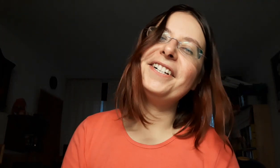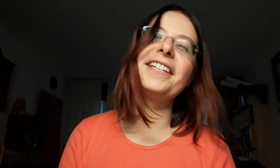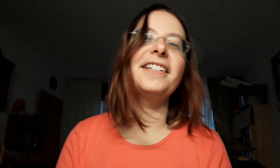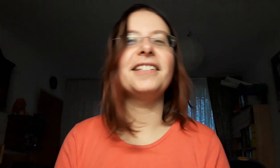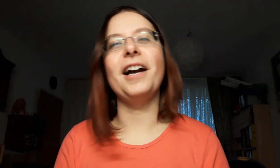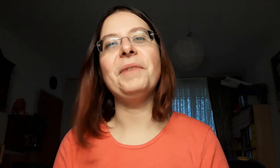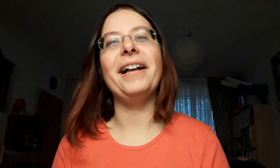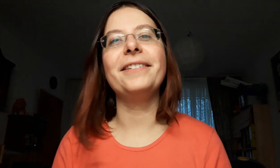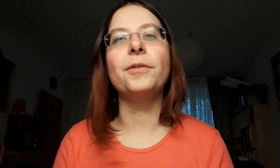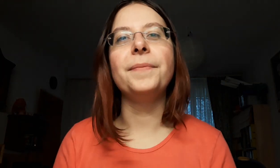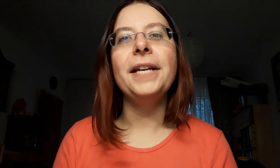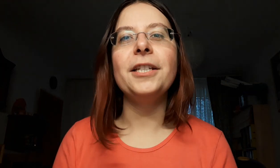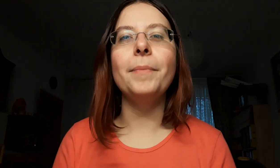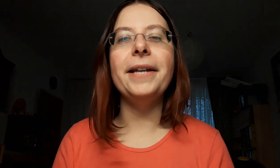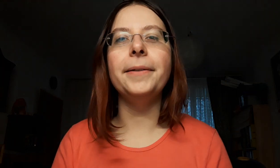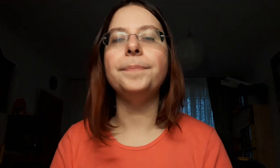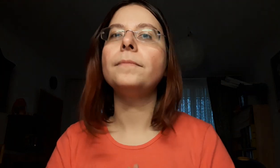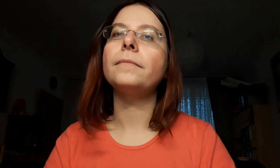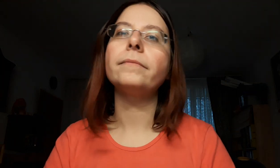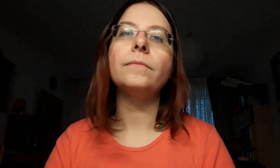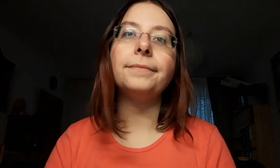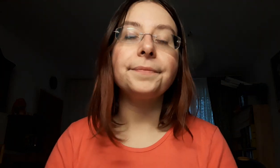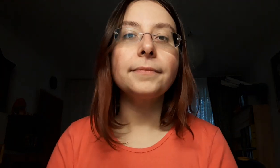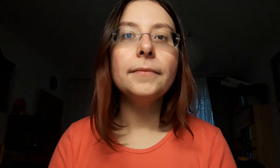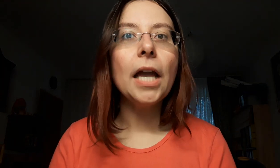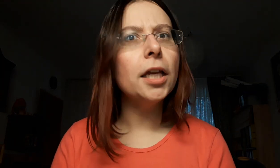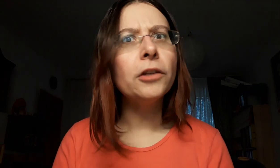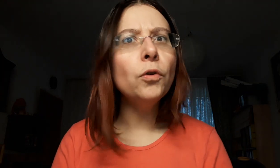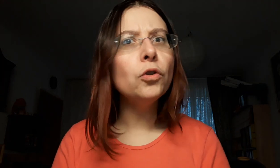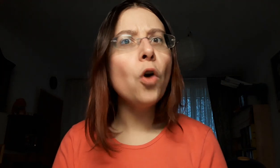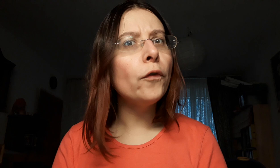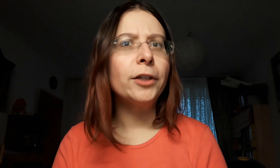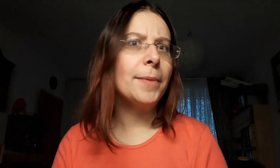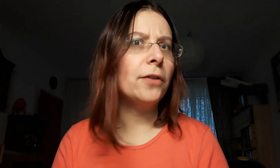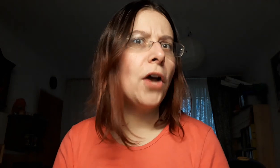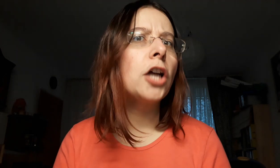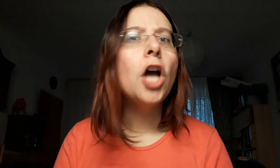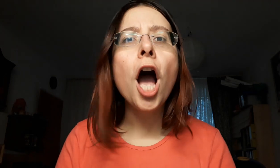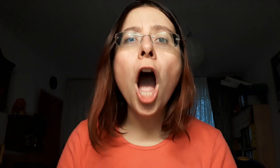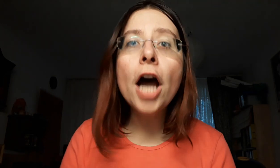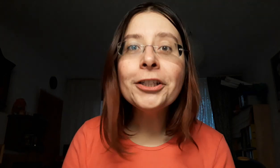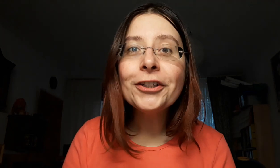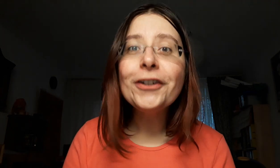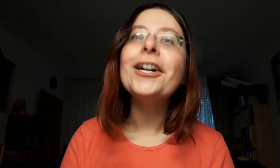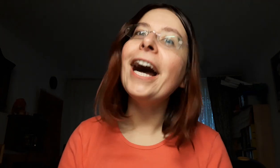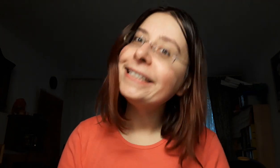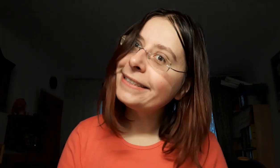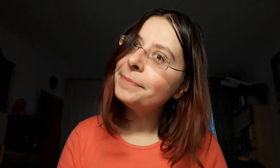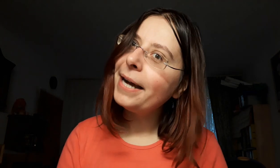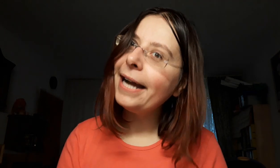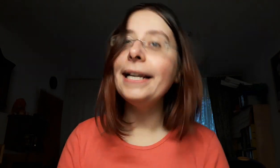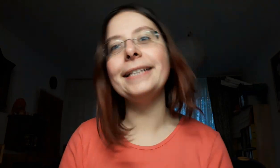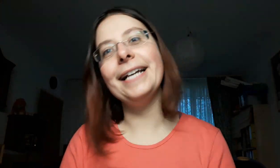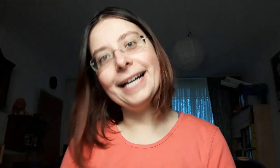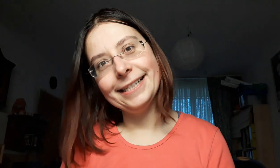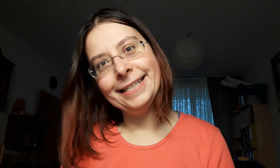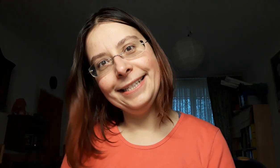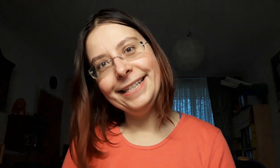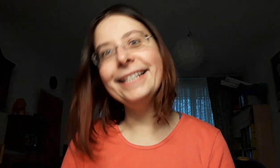Ja, das kam mir halt so. Ich meine, ich wurde so oft immer gefragt, Anja, kannst du mal? Anja, kannst du dies?